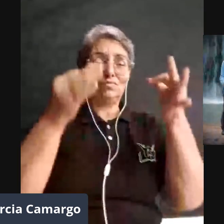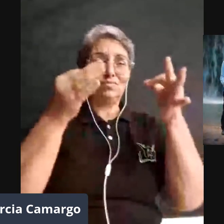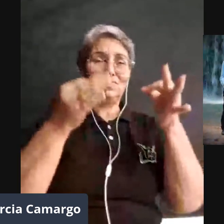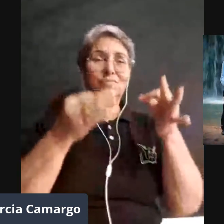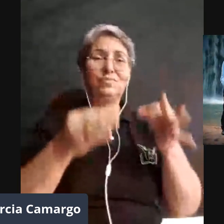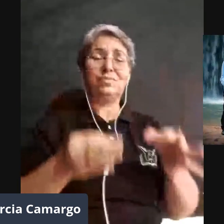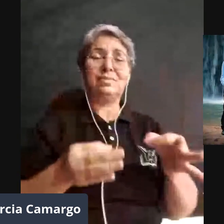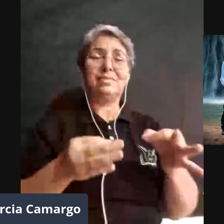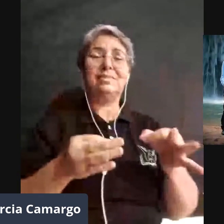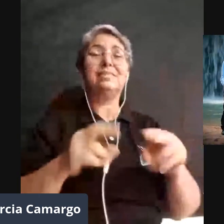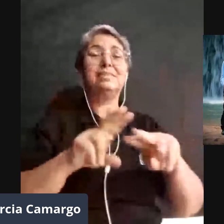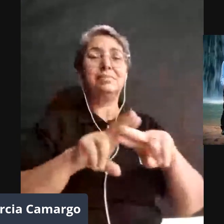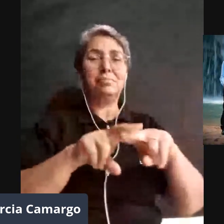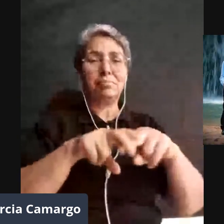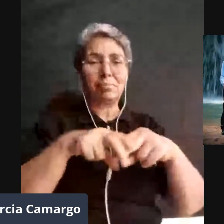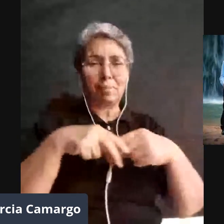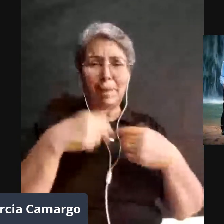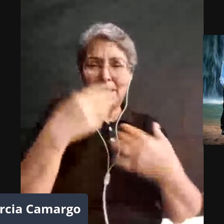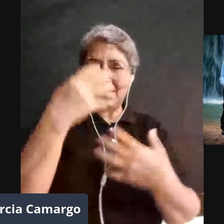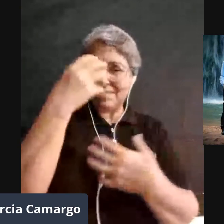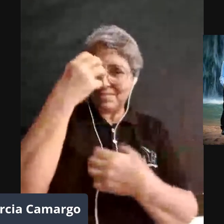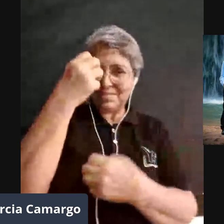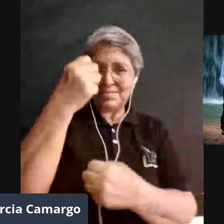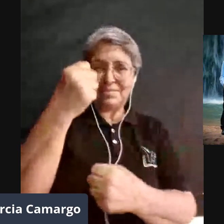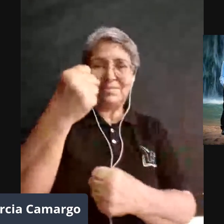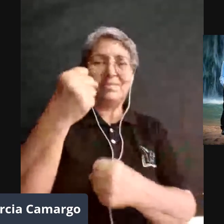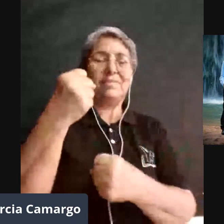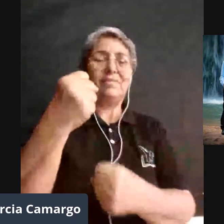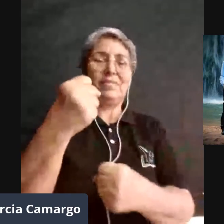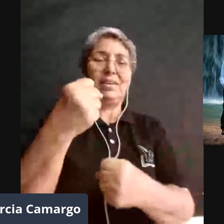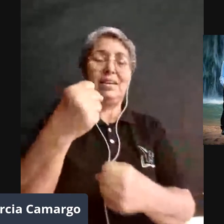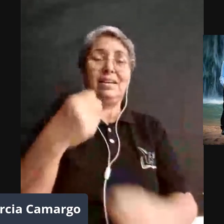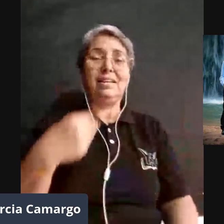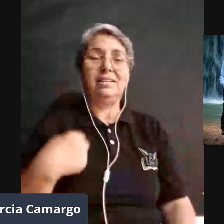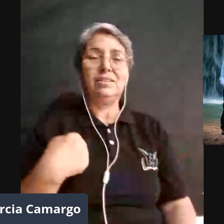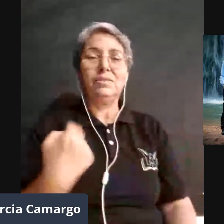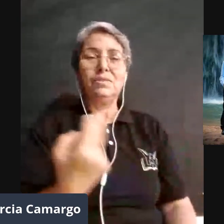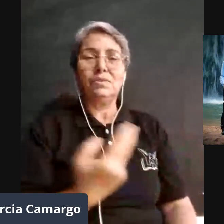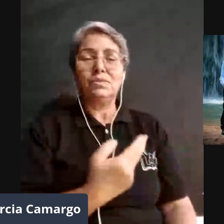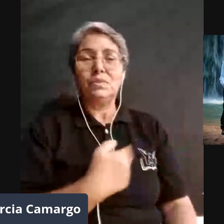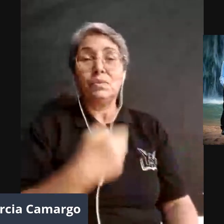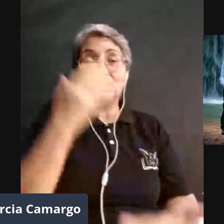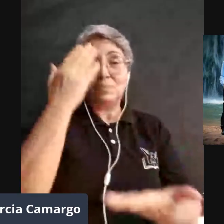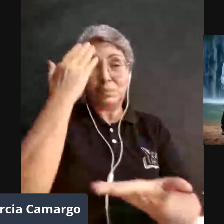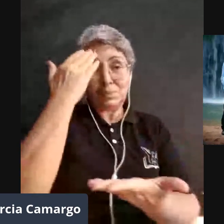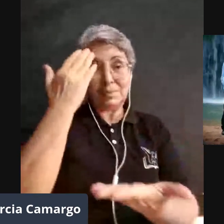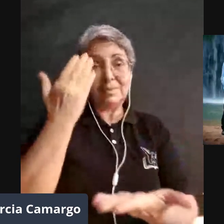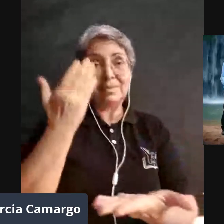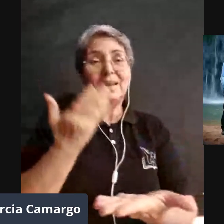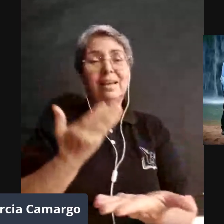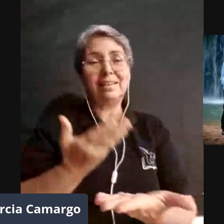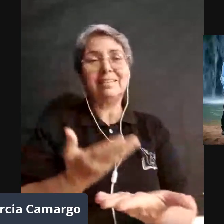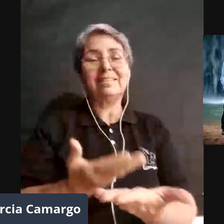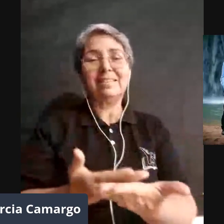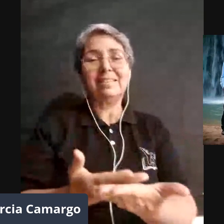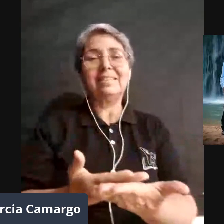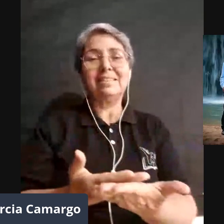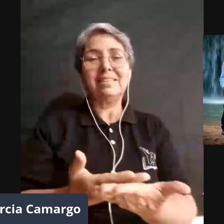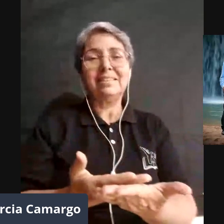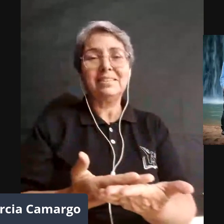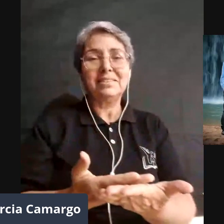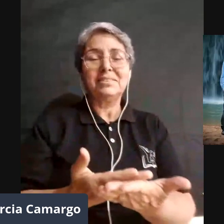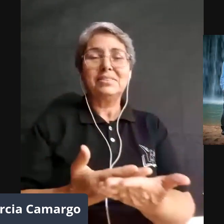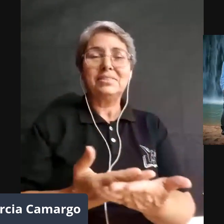justificados pela fé, nós temos paz para